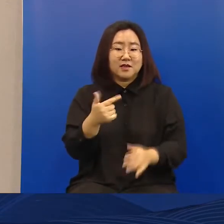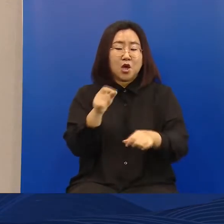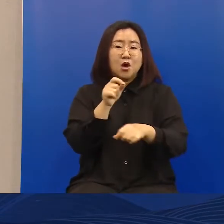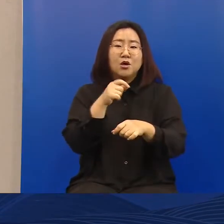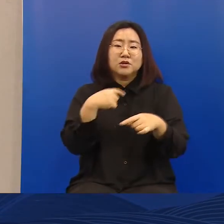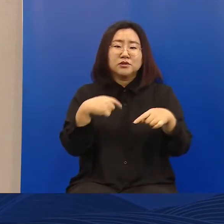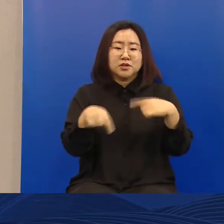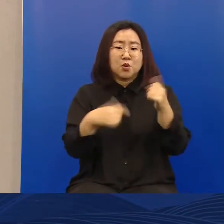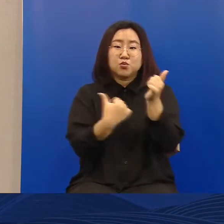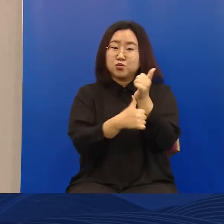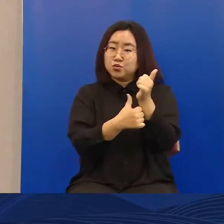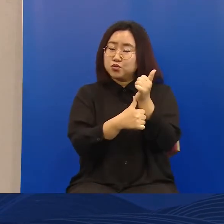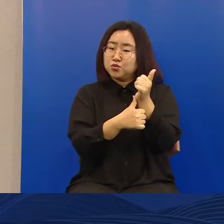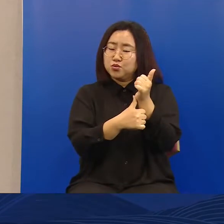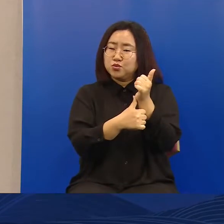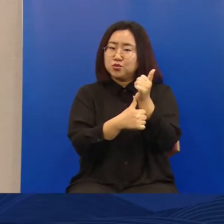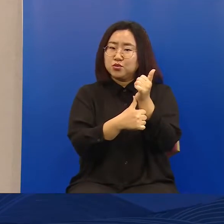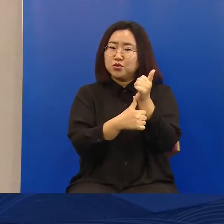정무부집사님,